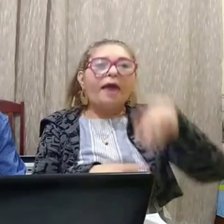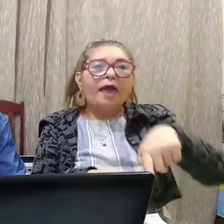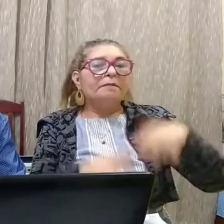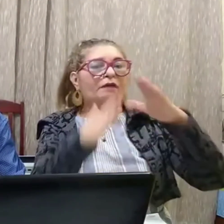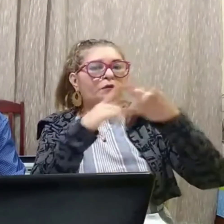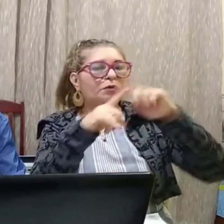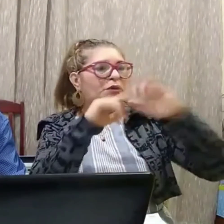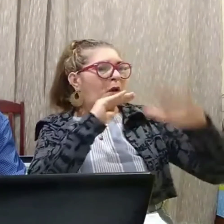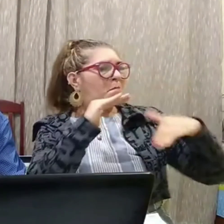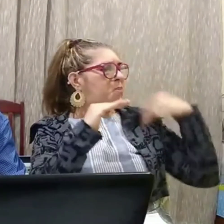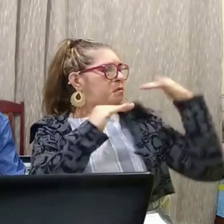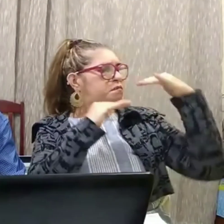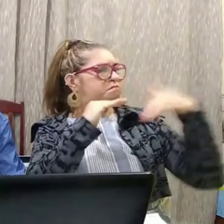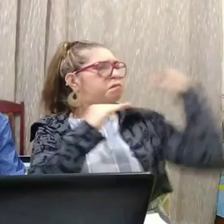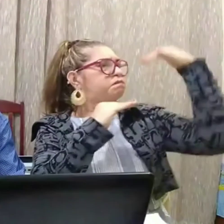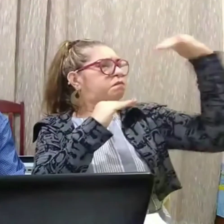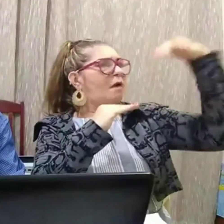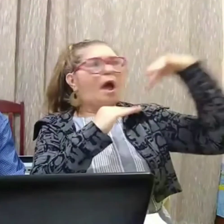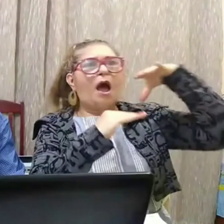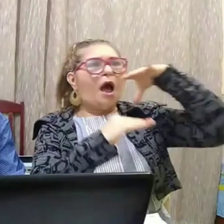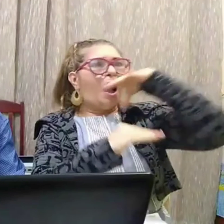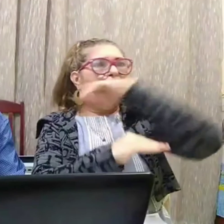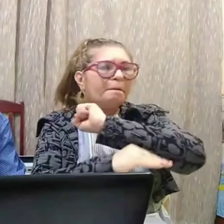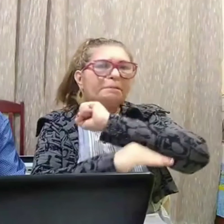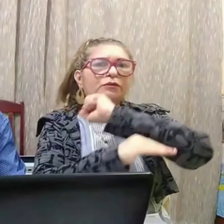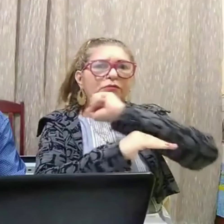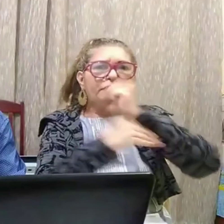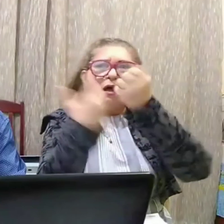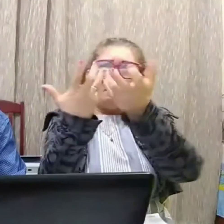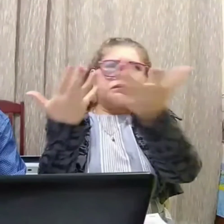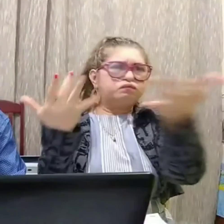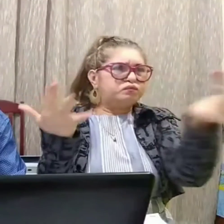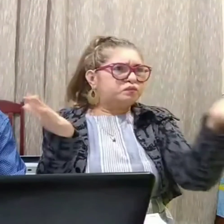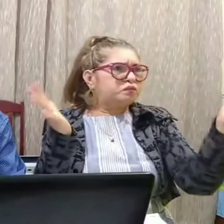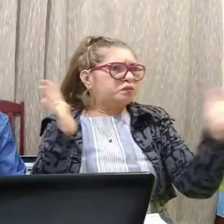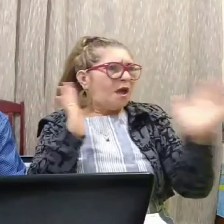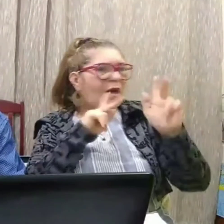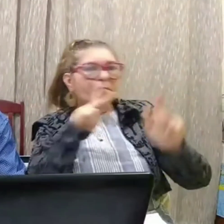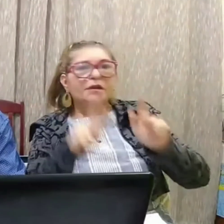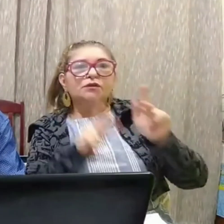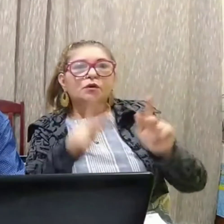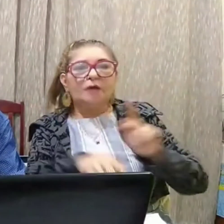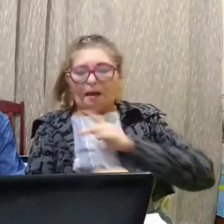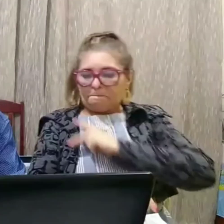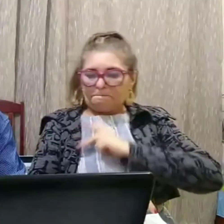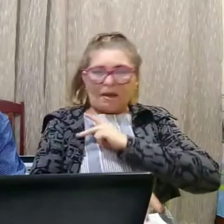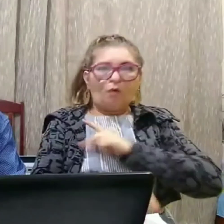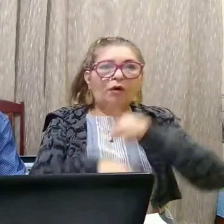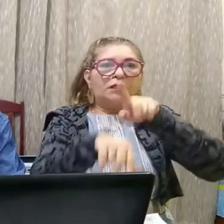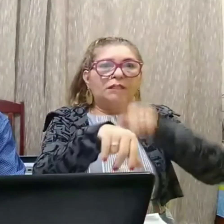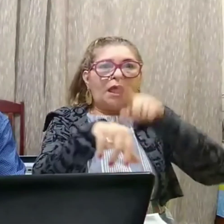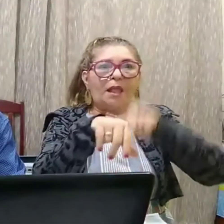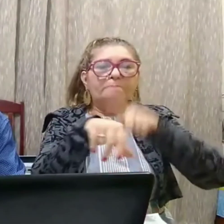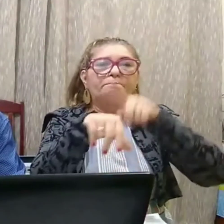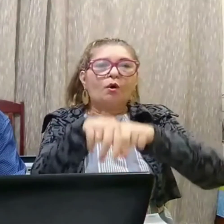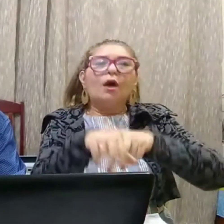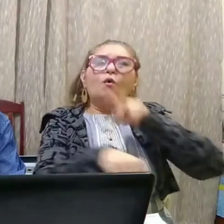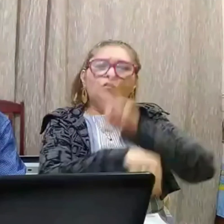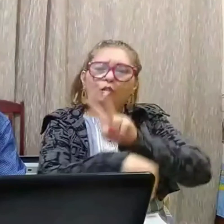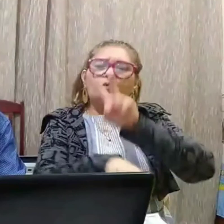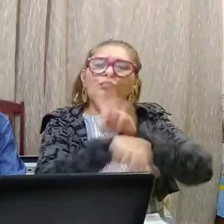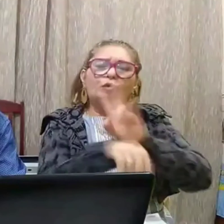cresceu rapidamente, uma igreja que teve uma grande influência. Paulo dedicou muito tempo a essa igreja, mais do que qualquer